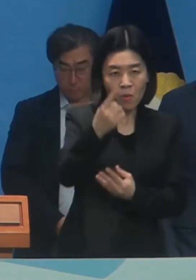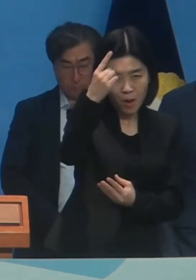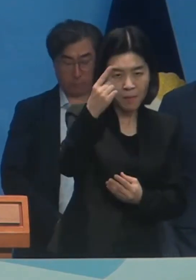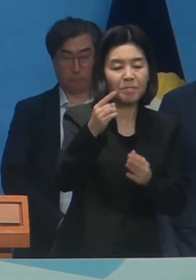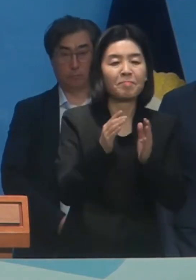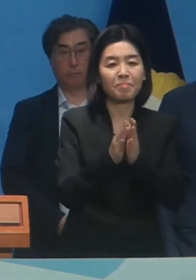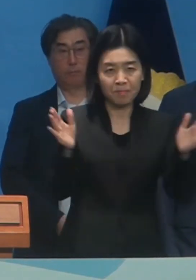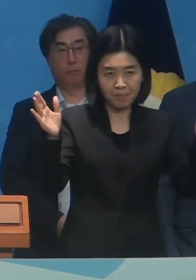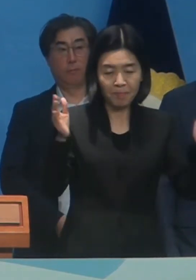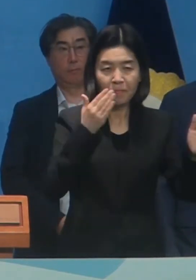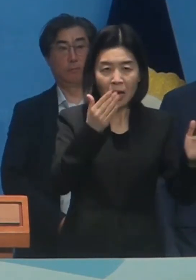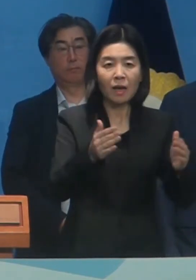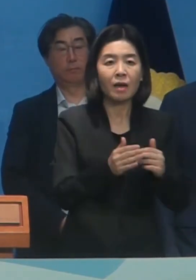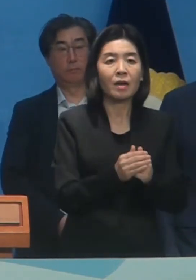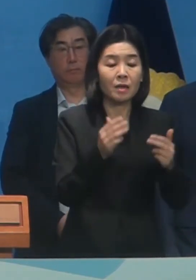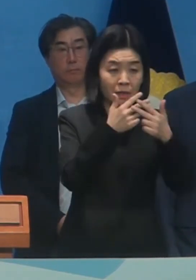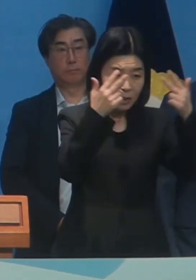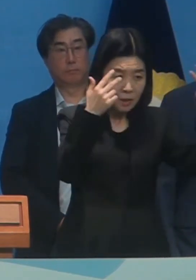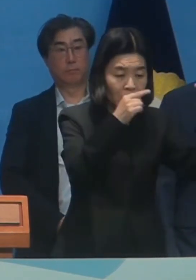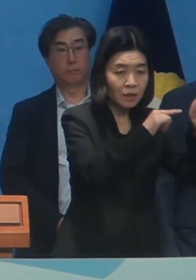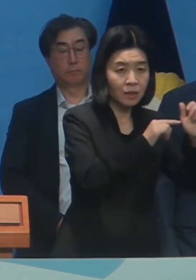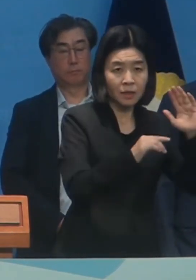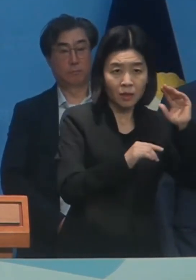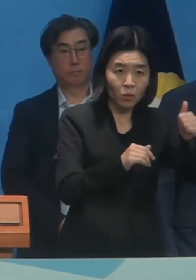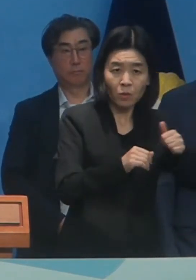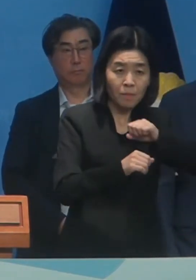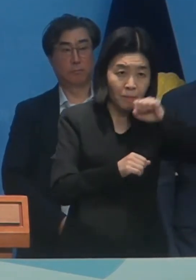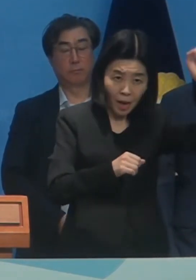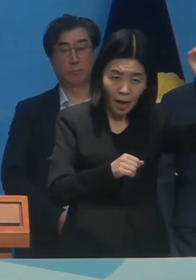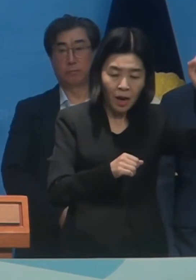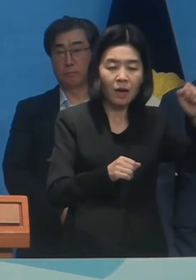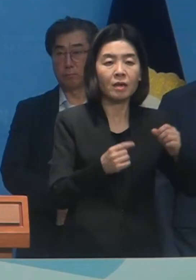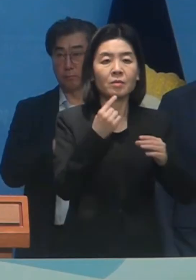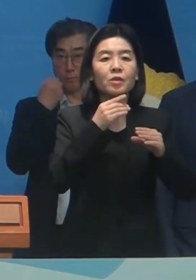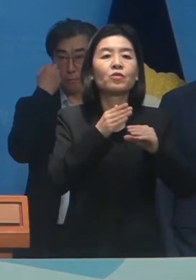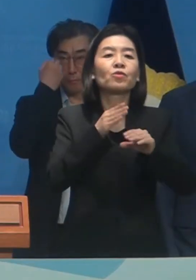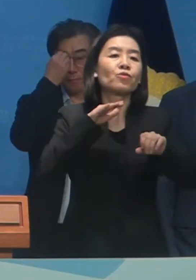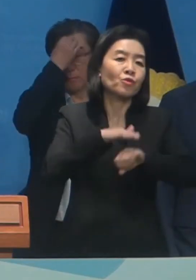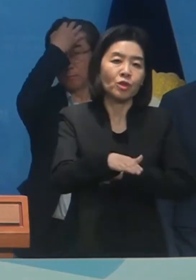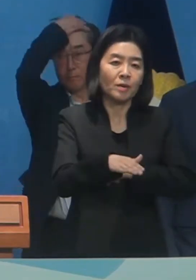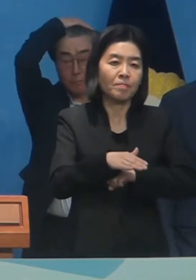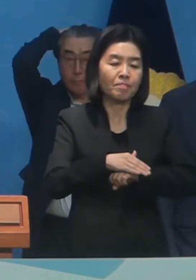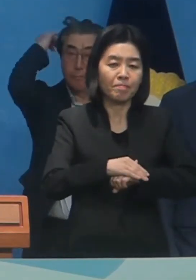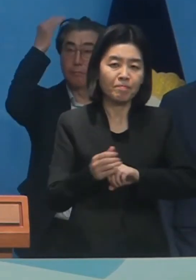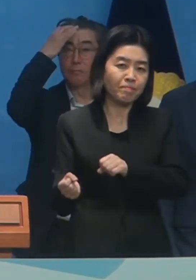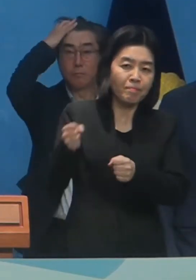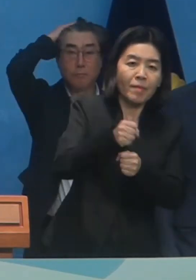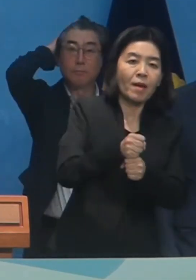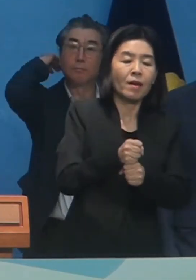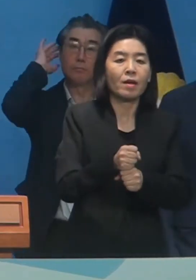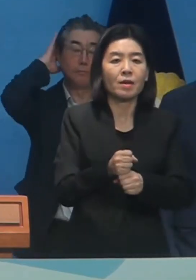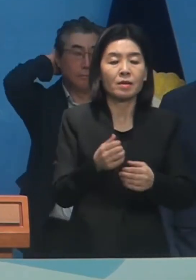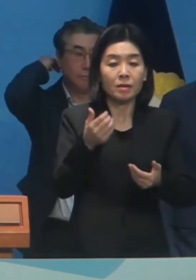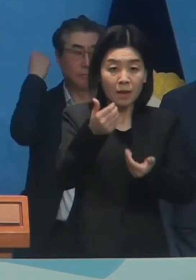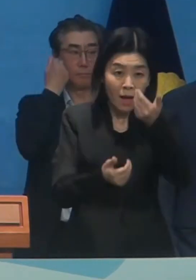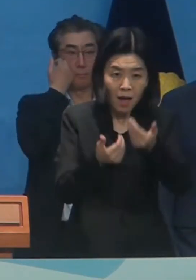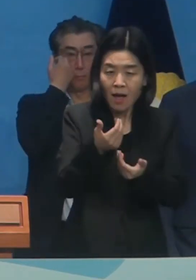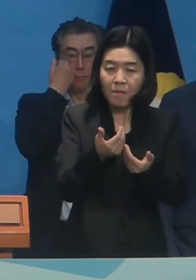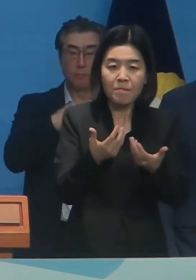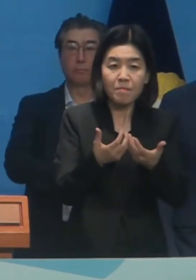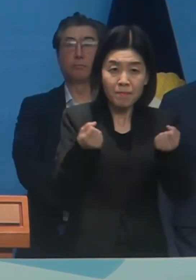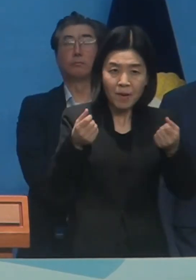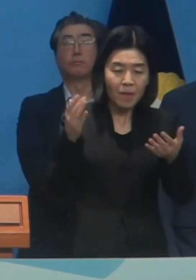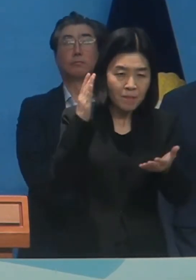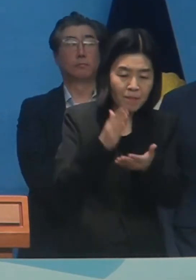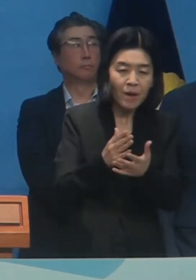이재명 후보가 대통령이 된다면 훼손된 민주주의와 무너진 경제를 바로잡고 분열된 사회를 하나로 모으는